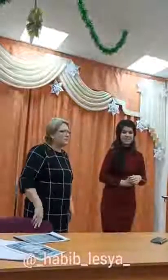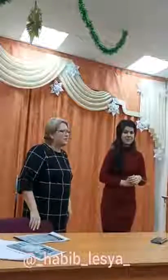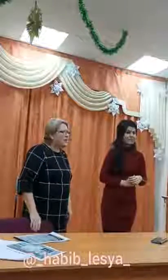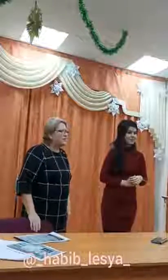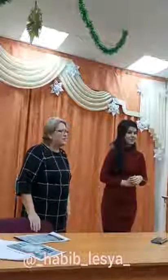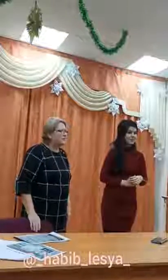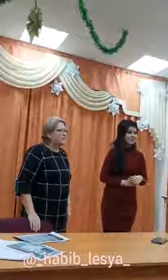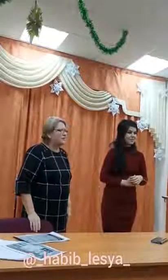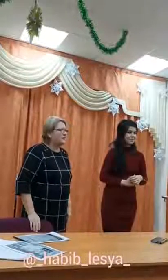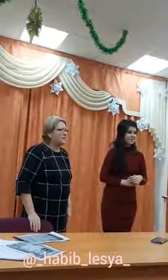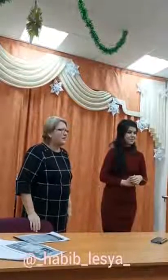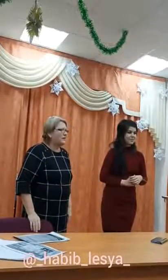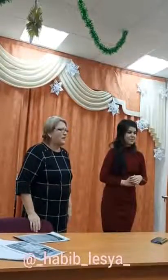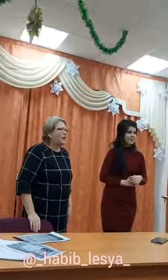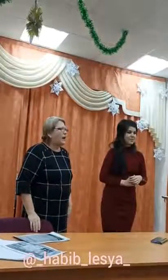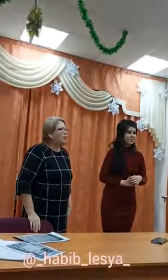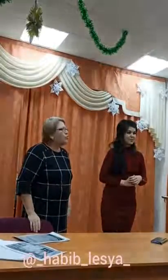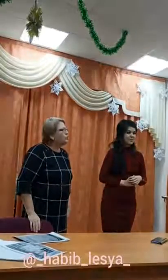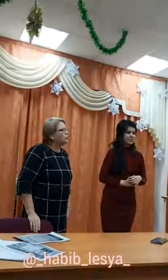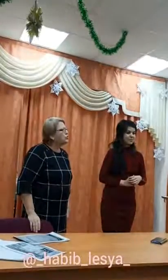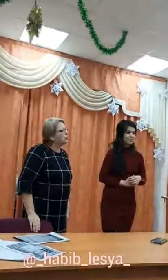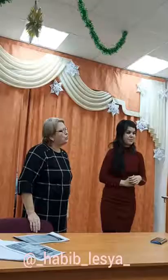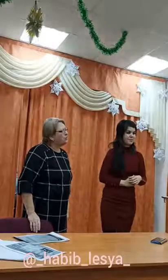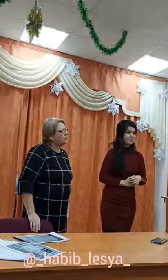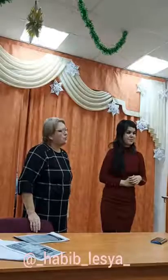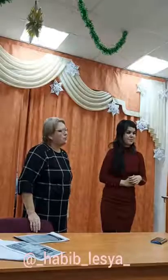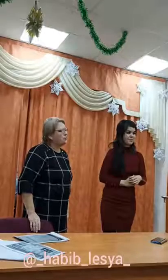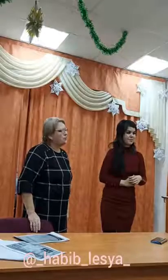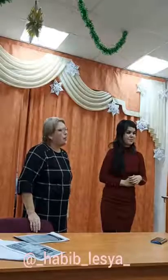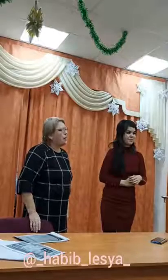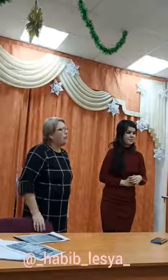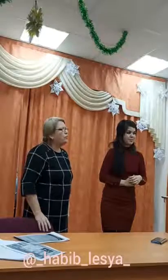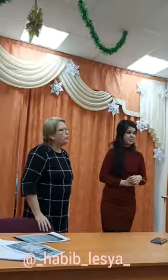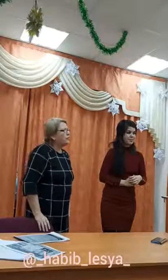работать. Нет? Это очень трудно.